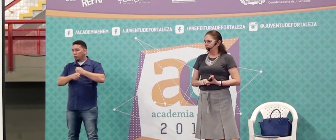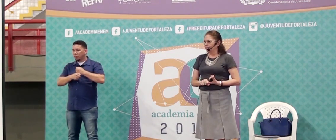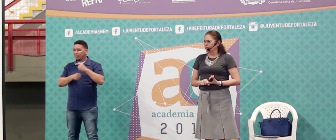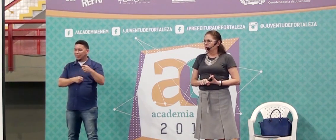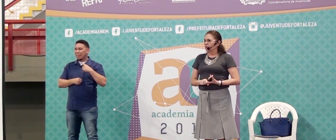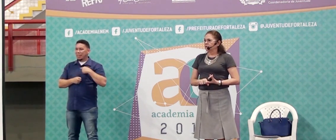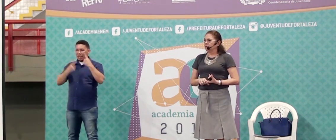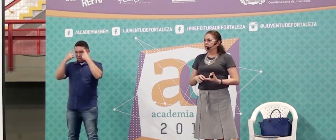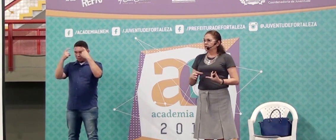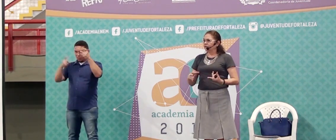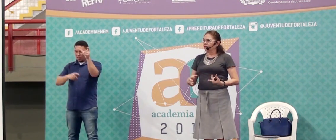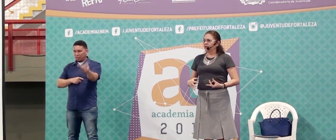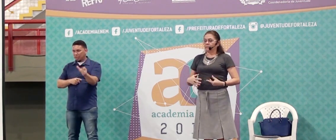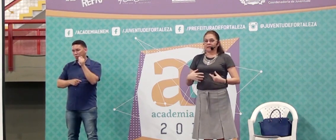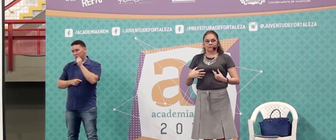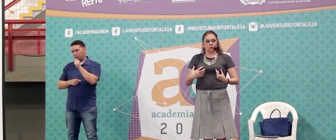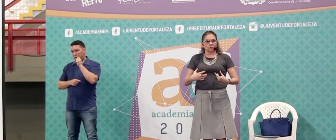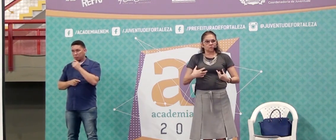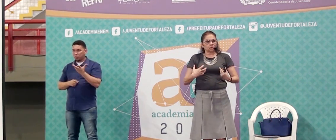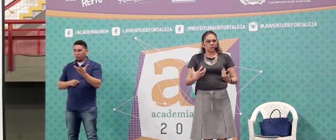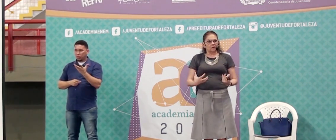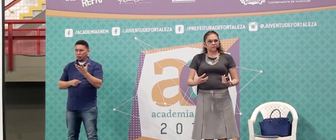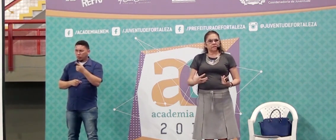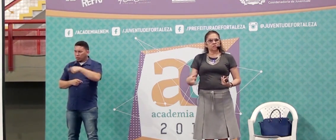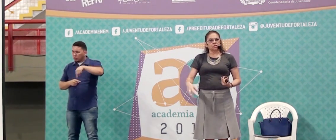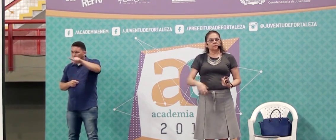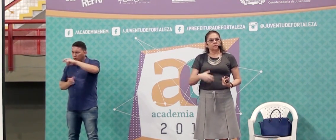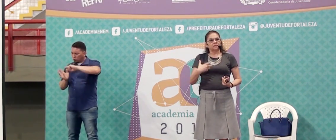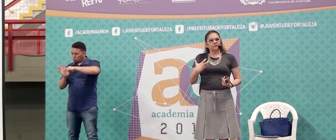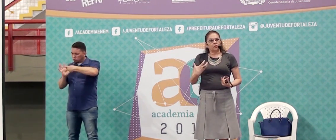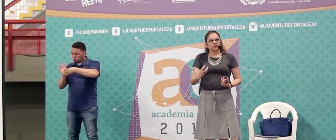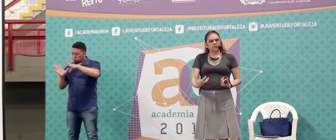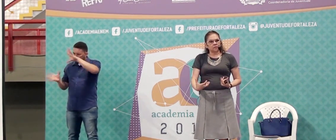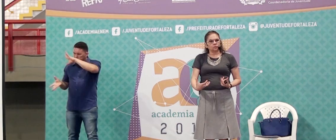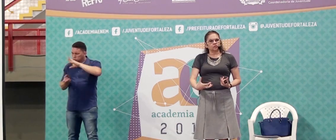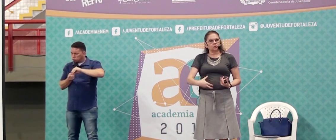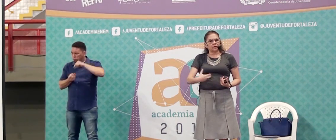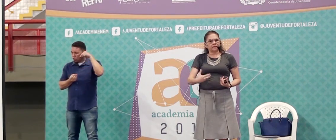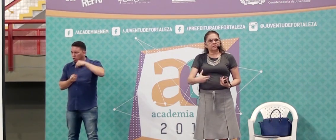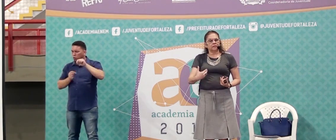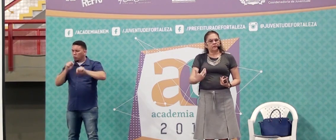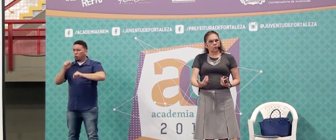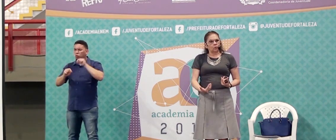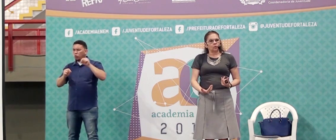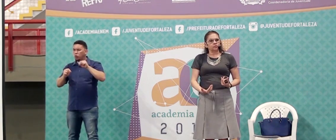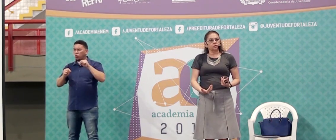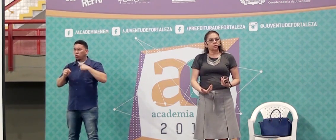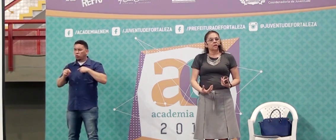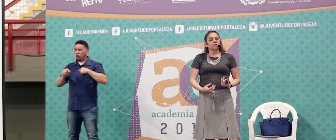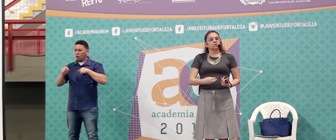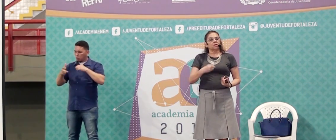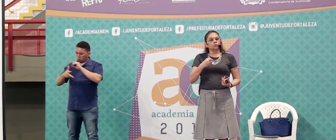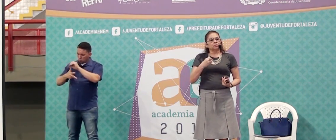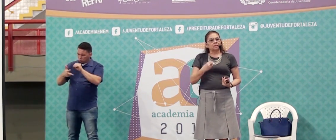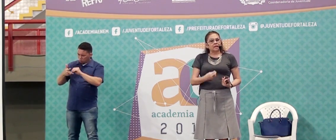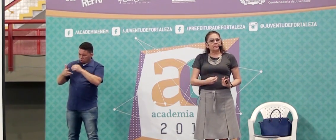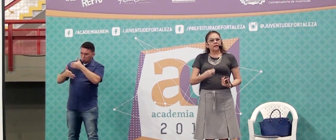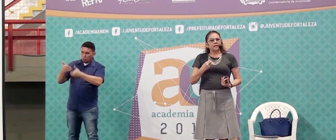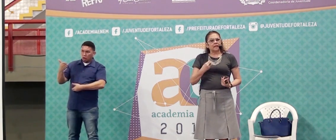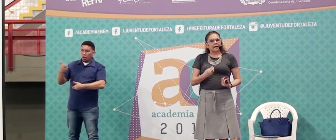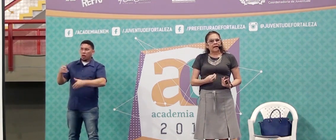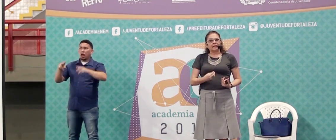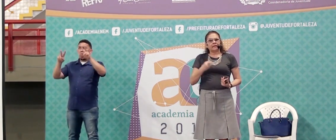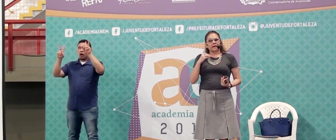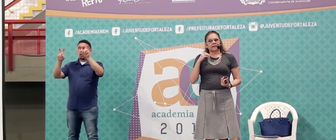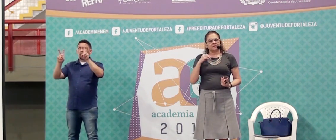contra a mulher. Significa para todos nós que estamos envolvidos com esse concurso, de que o tema